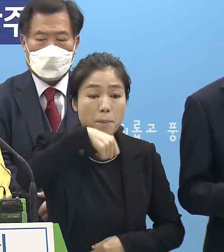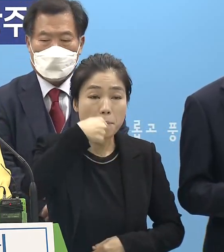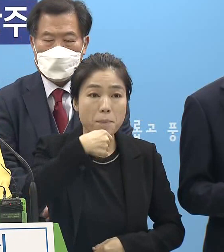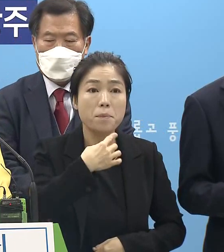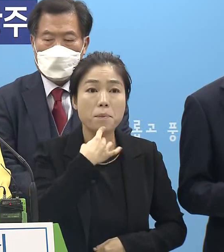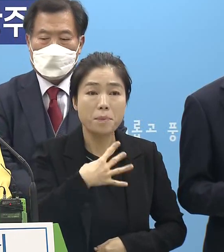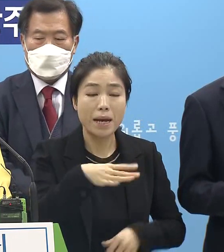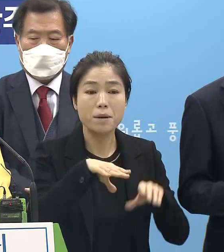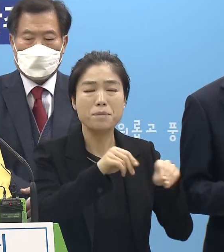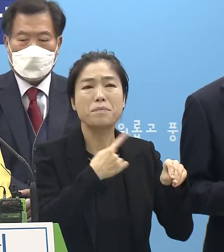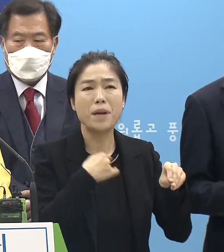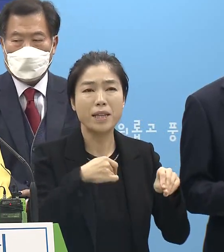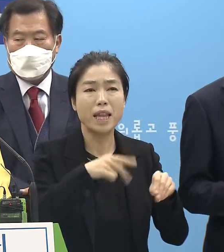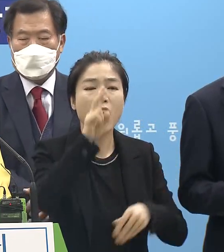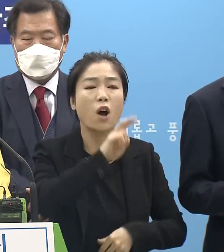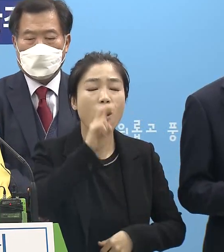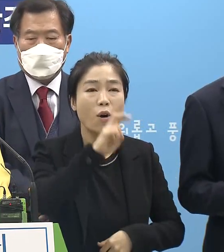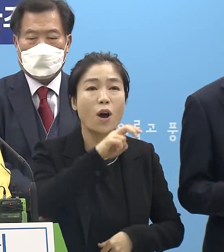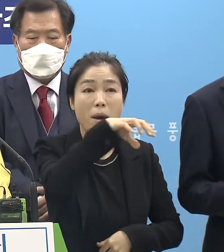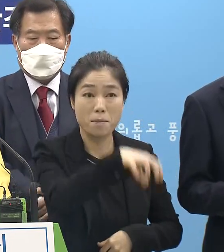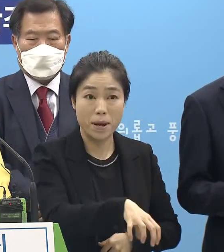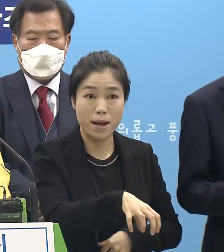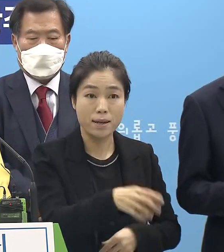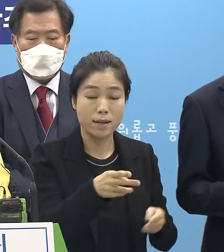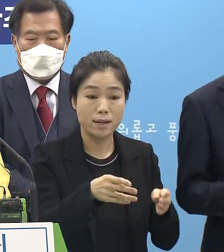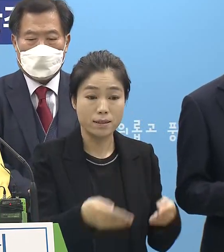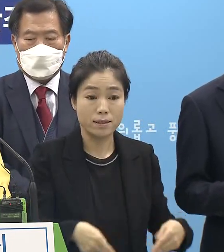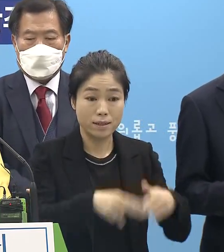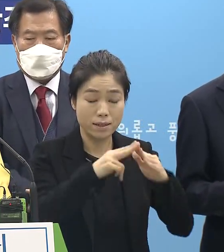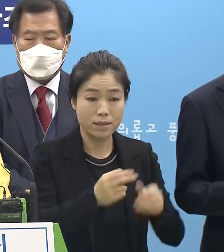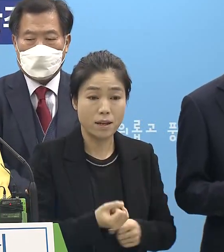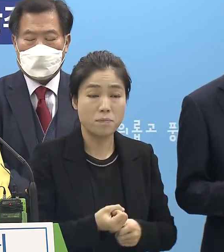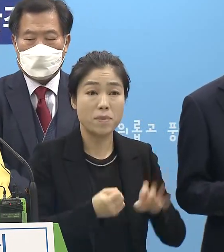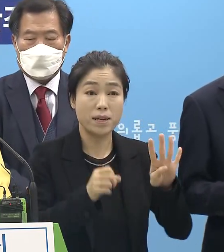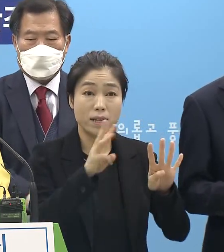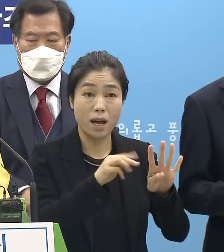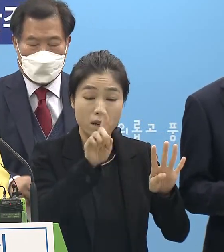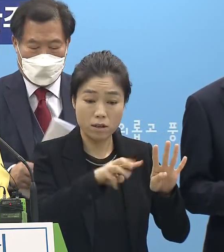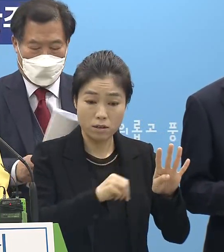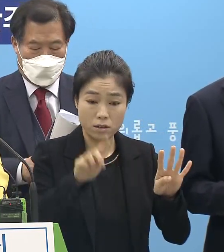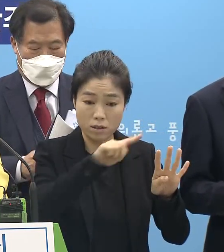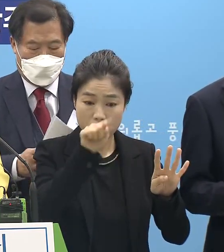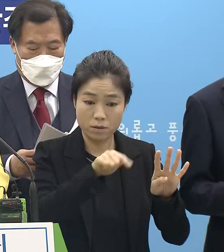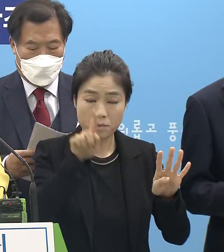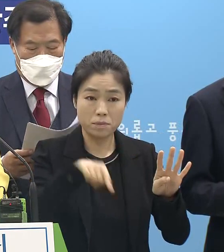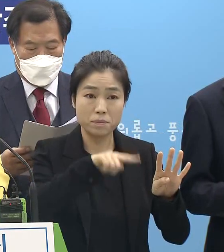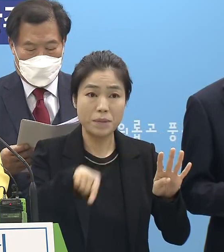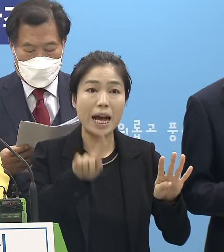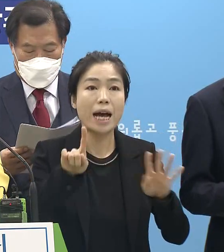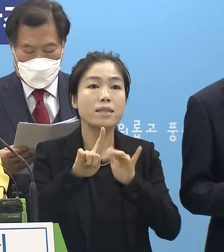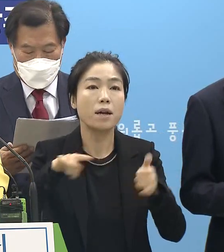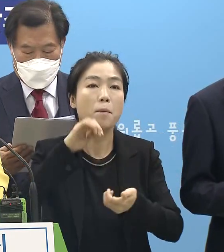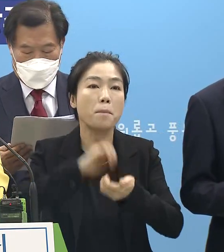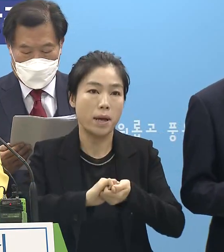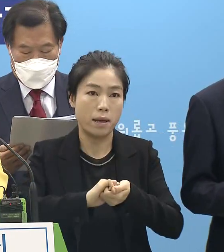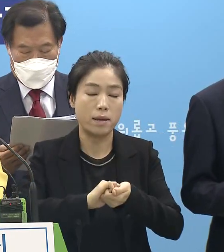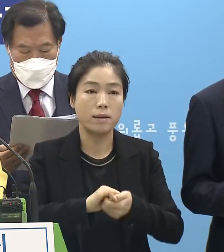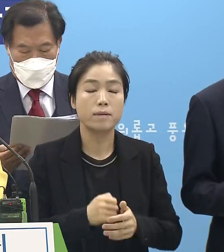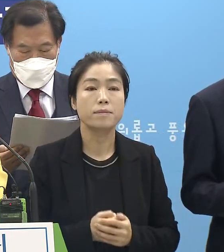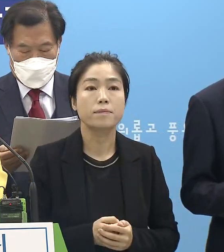섭취만 금지되었던 노래연습장은 시설 면적 4평방미터당 1명으로 출입 인원을